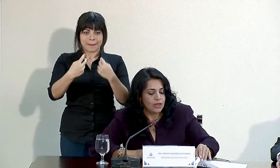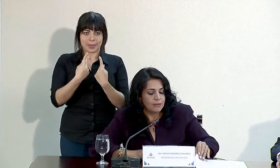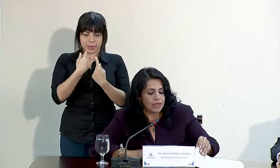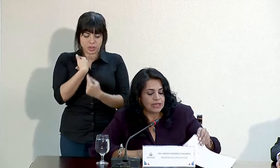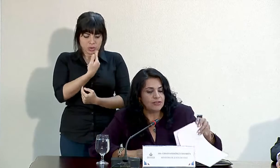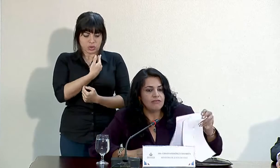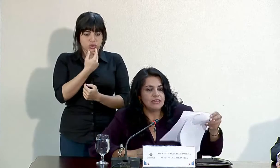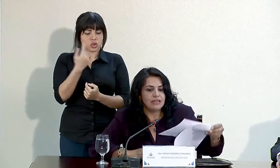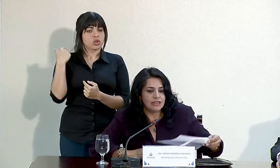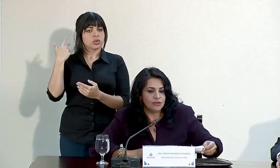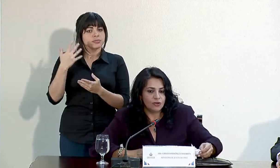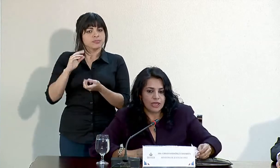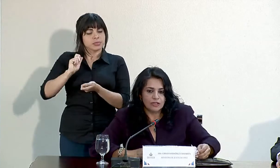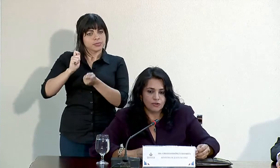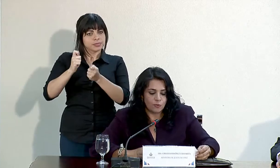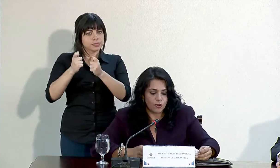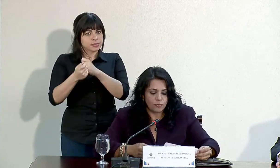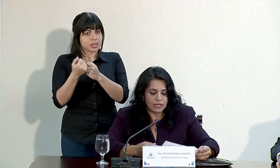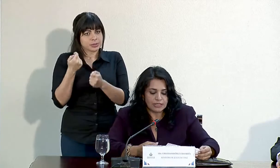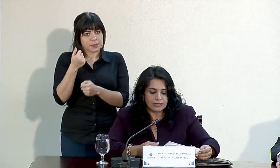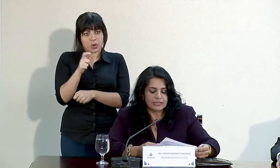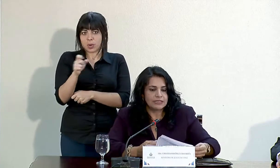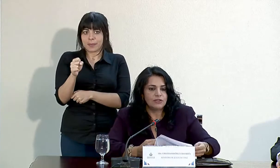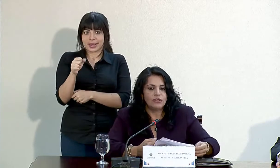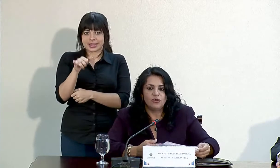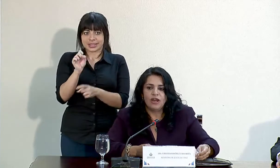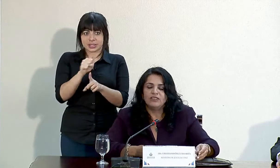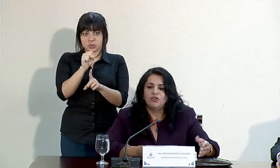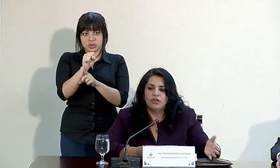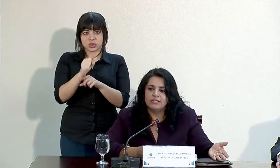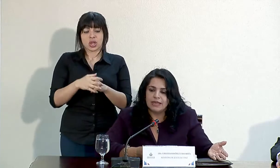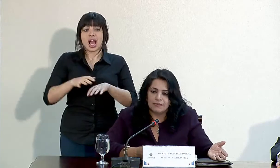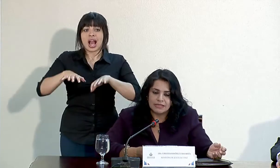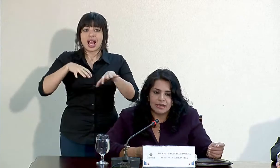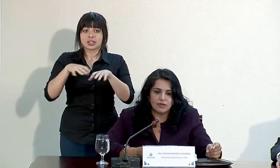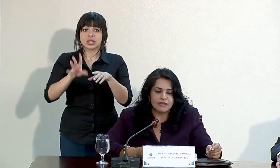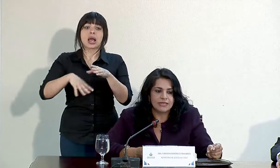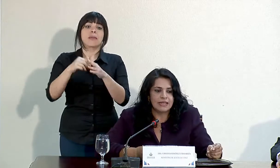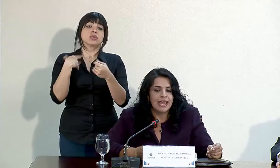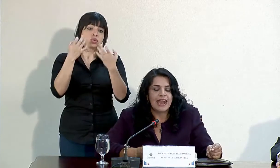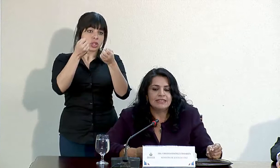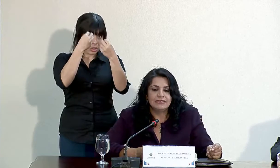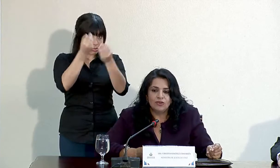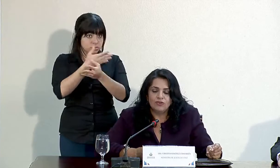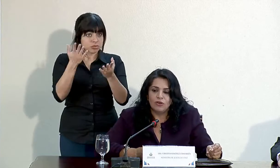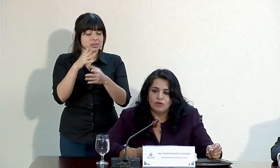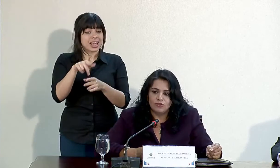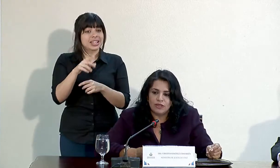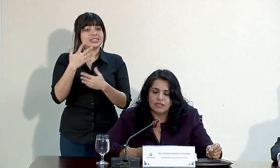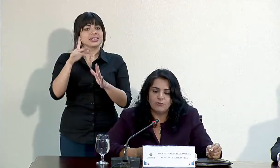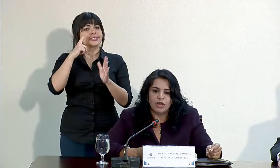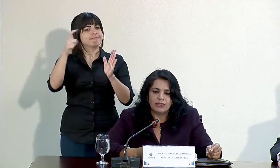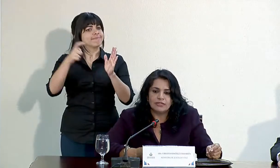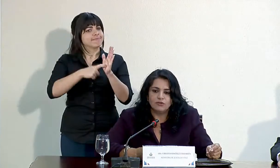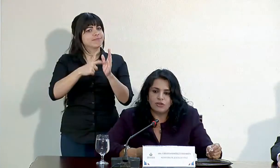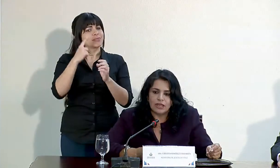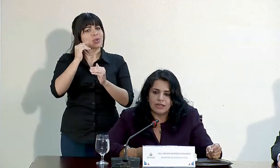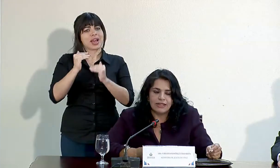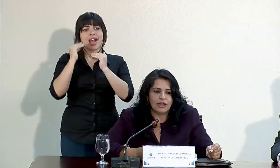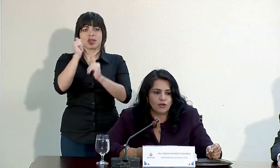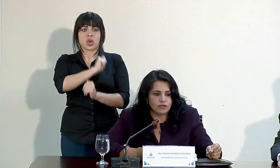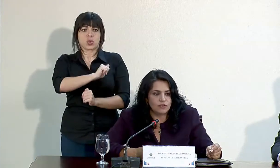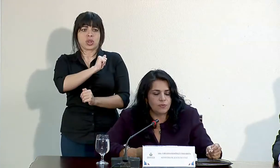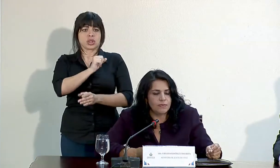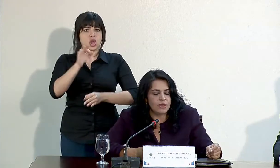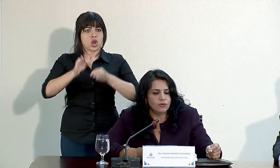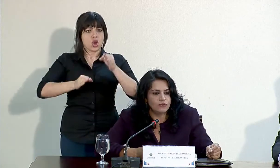permitido venir revirtiendo en estos pocos meses esta situación, acciones que además quiero decir han sido reconocidas por altas autoridades